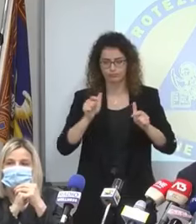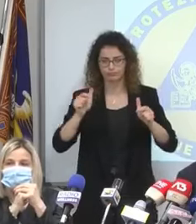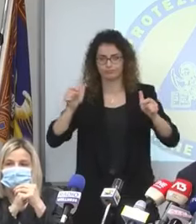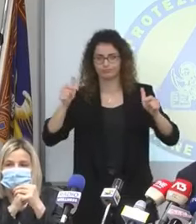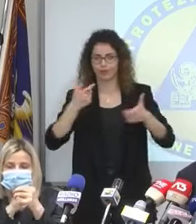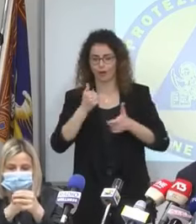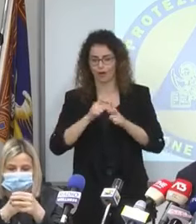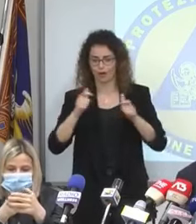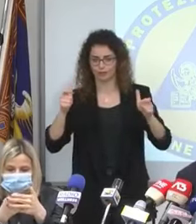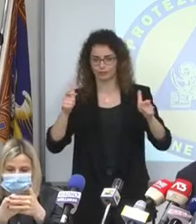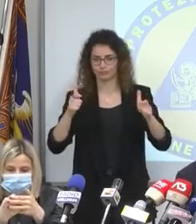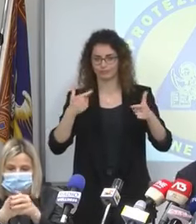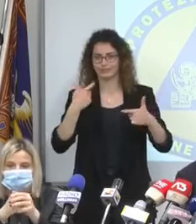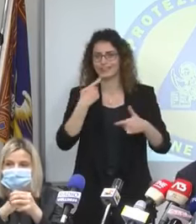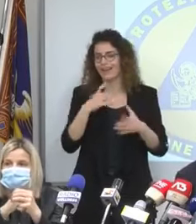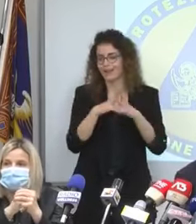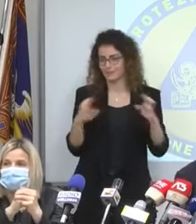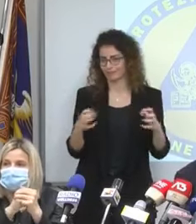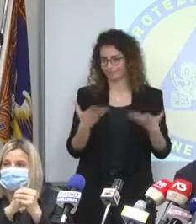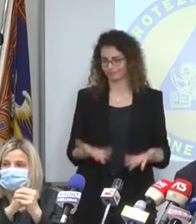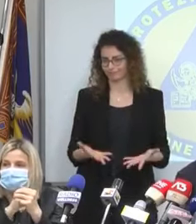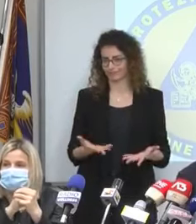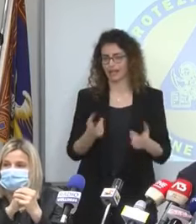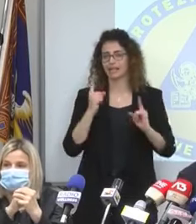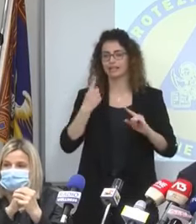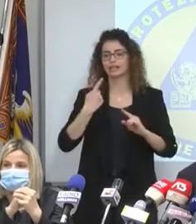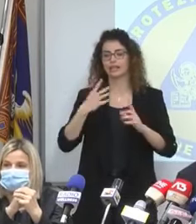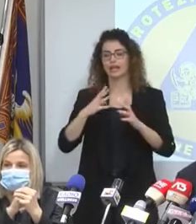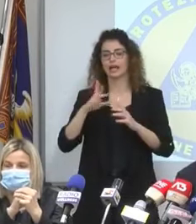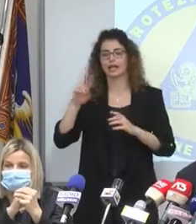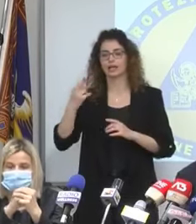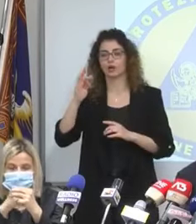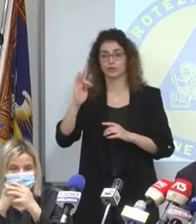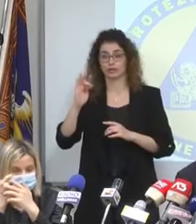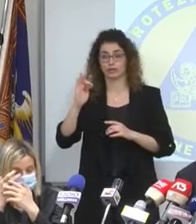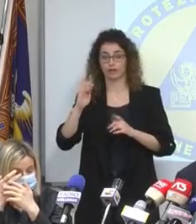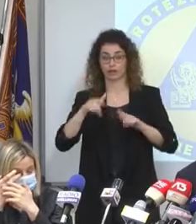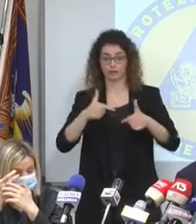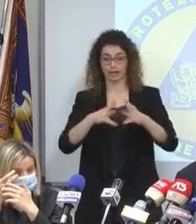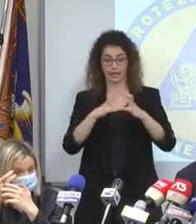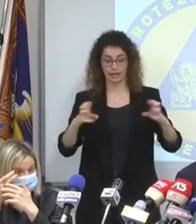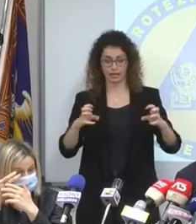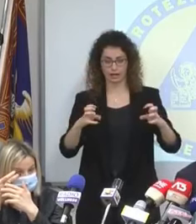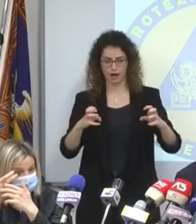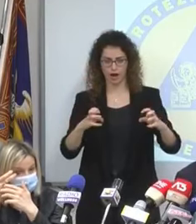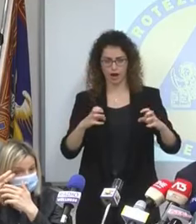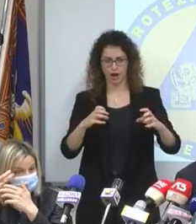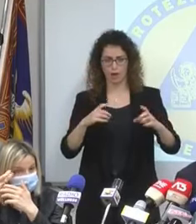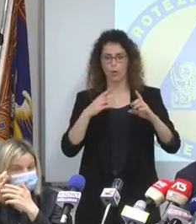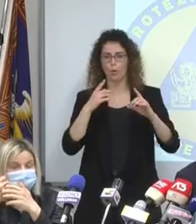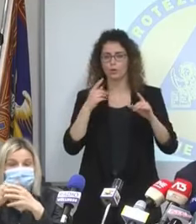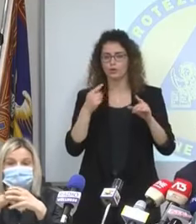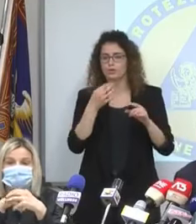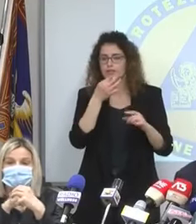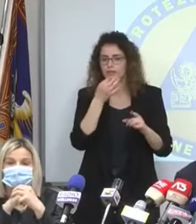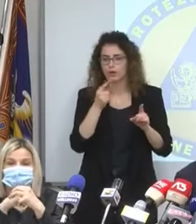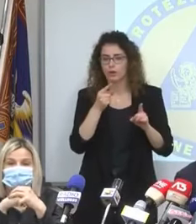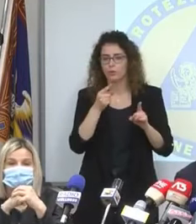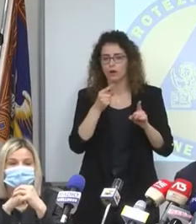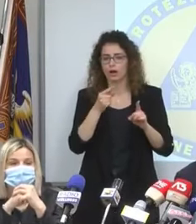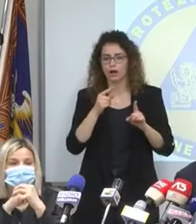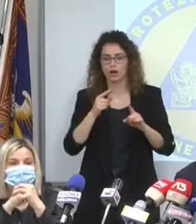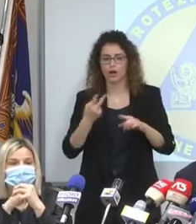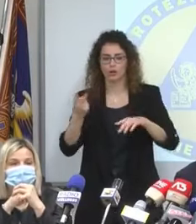fare, il recovery plan viene moltiplicato all'ennesima potenza. Questo è il vero rischio, eh?